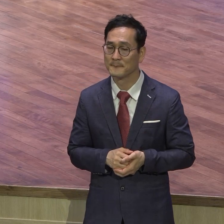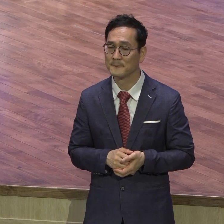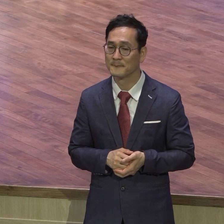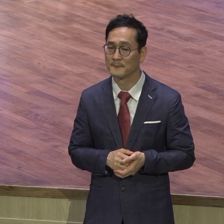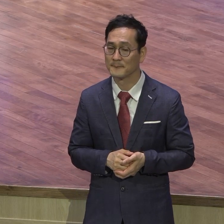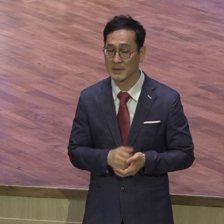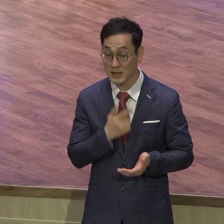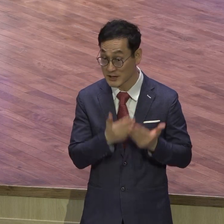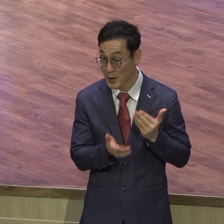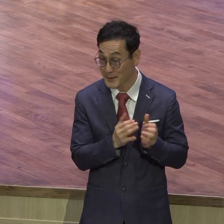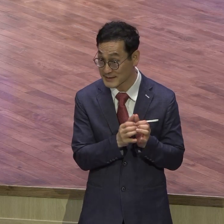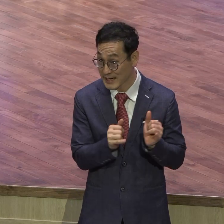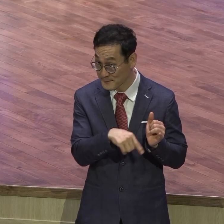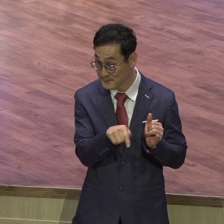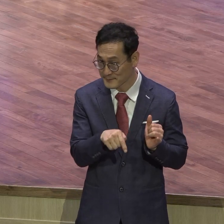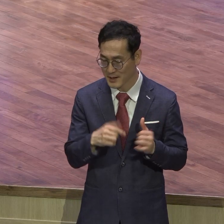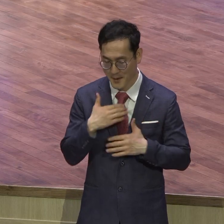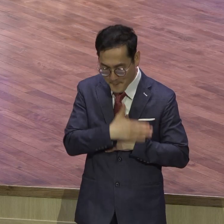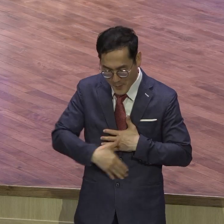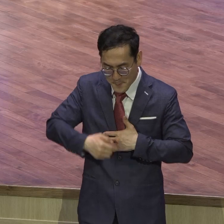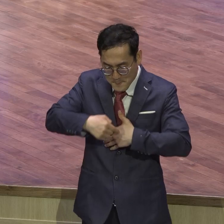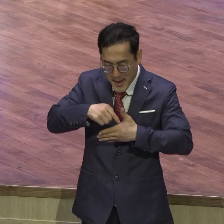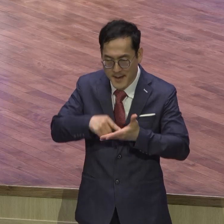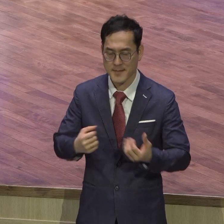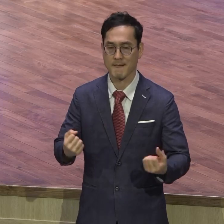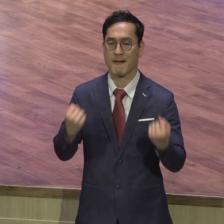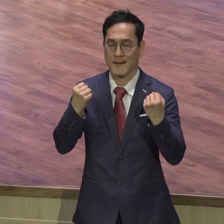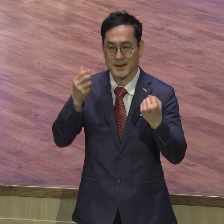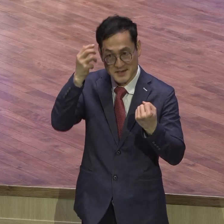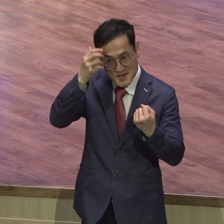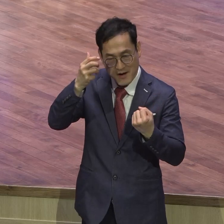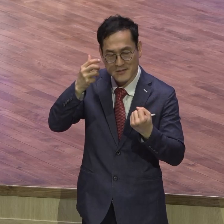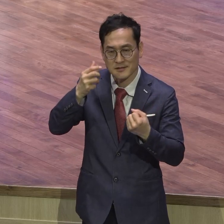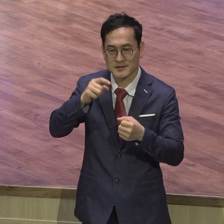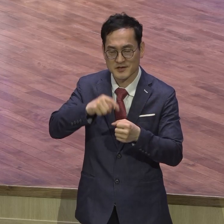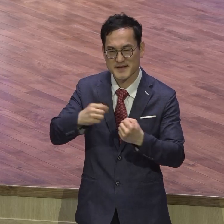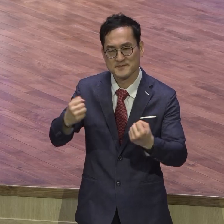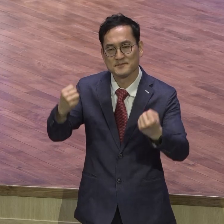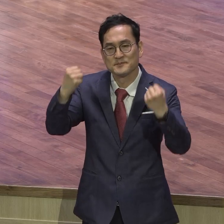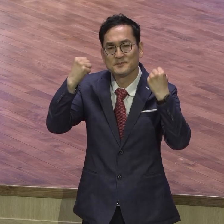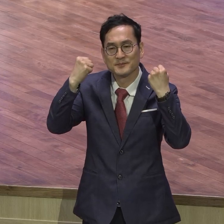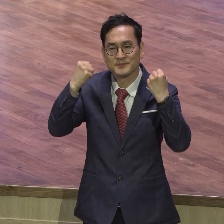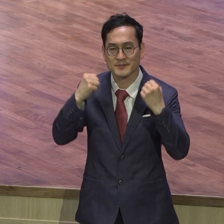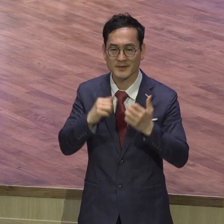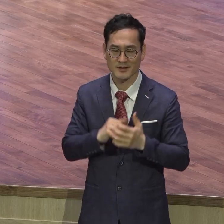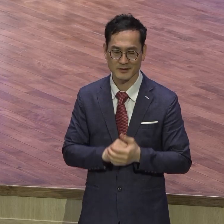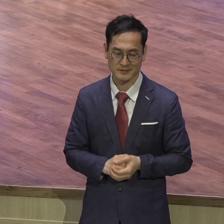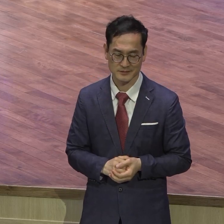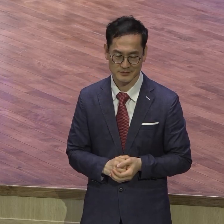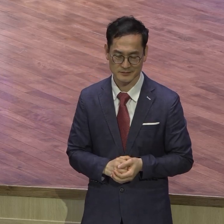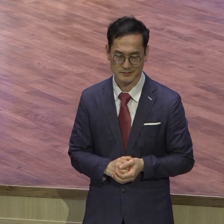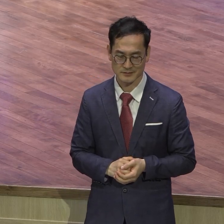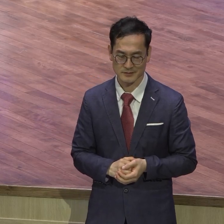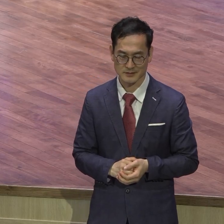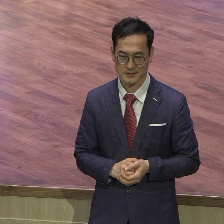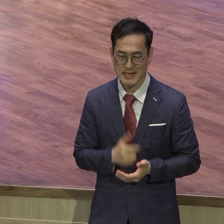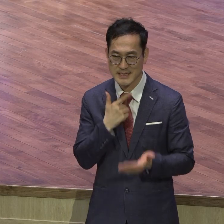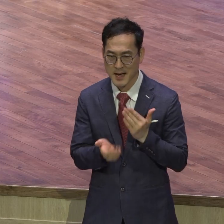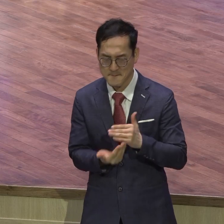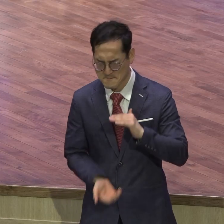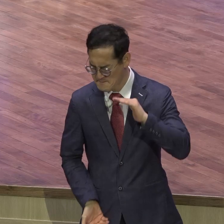몸과 마음이 건강해지고 아주 그 역경도 가볍게 이겨낼 수 있어요 이 아주 절정을 처음한 사람들